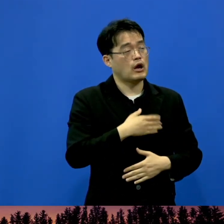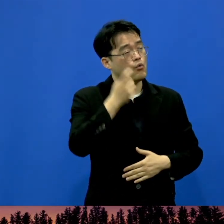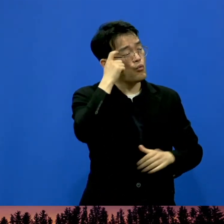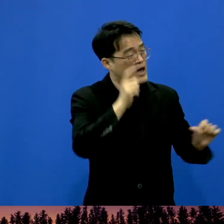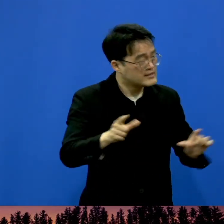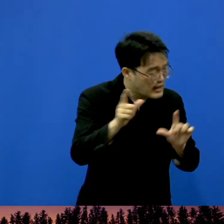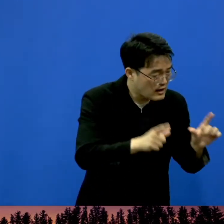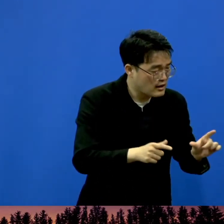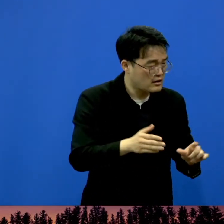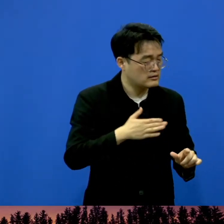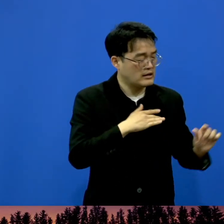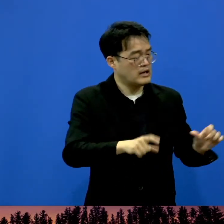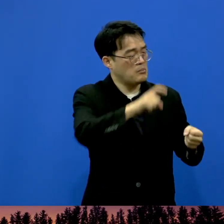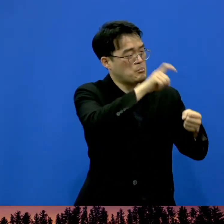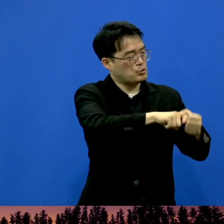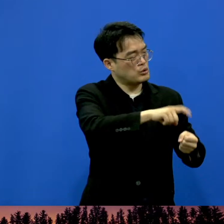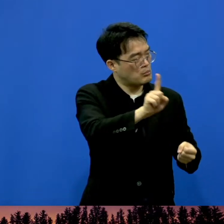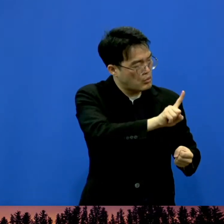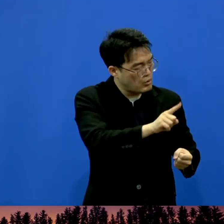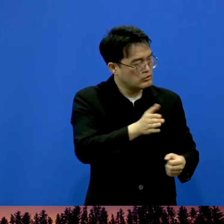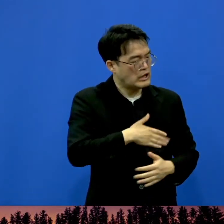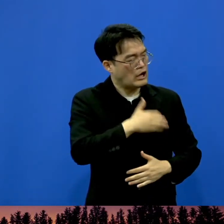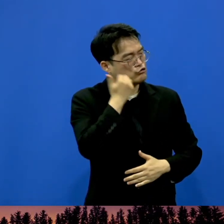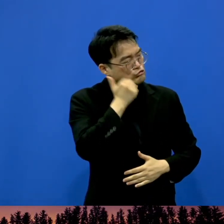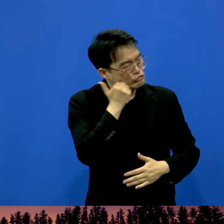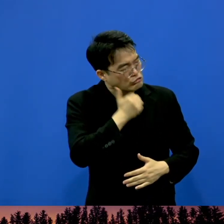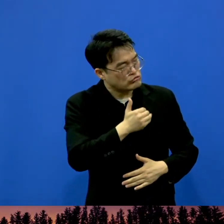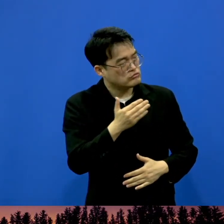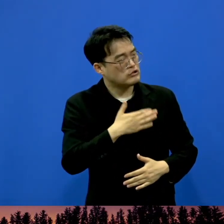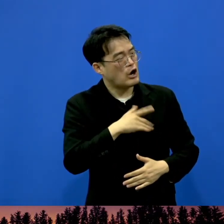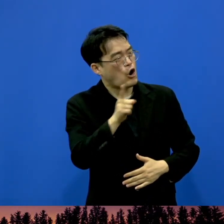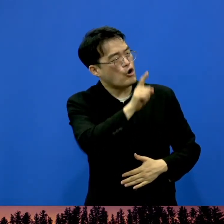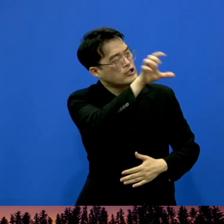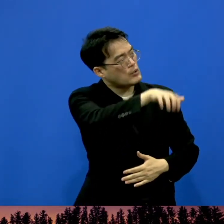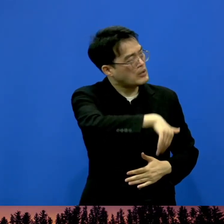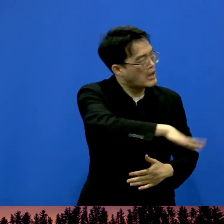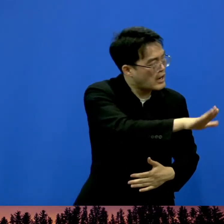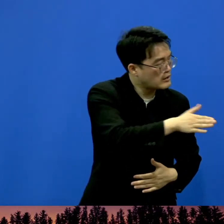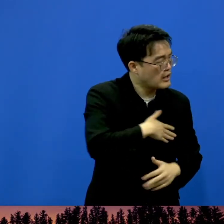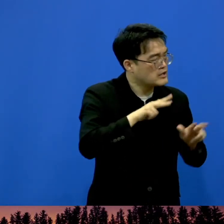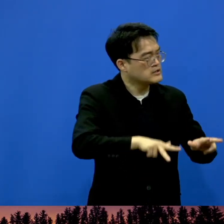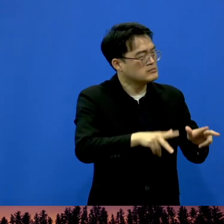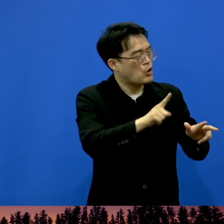거죠. 내가 무엇을 위해 사느냐, 내가 지금 어디에 있느냐, 내가